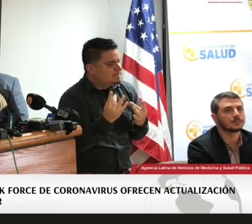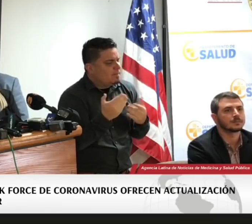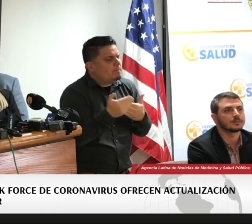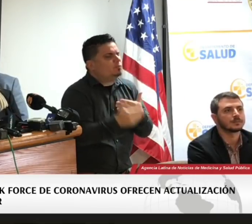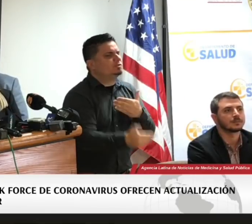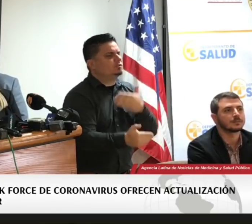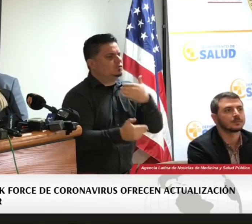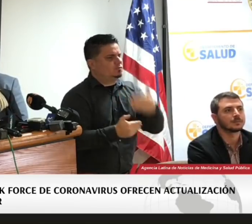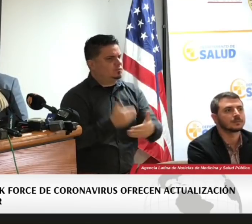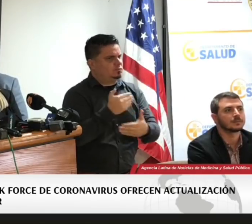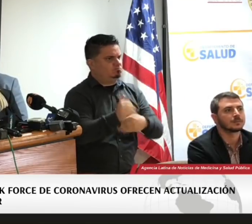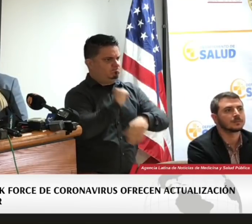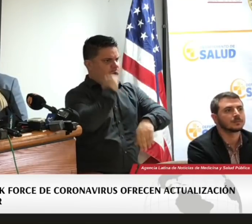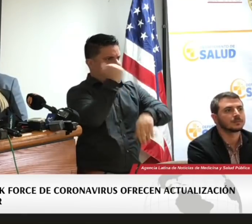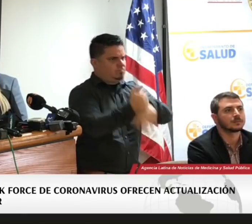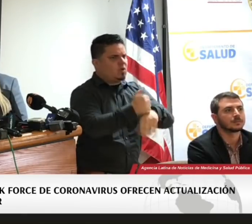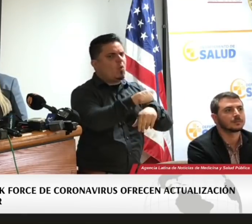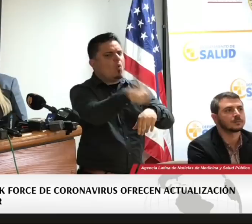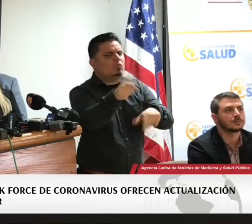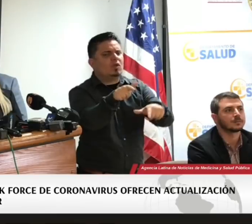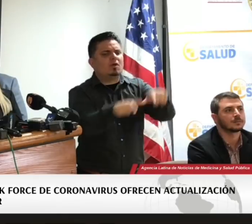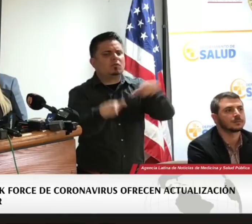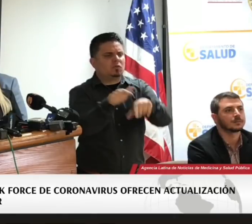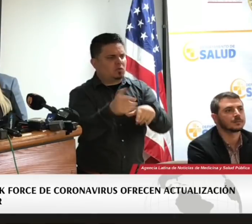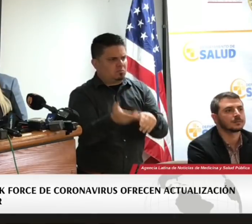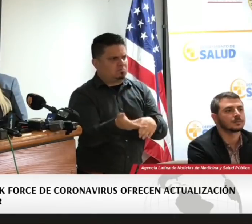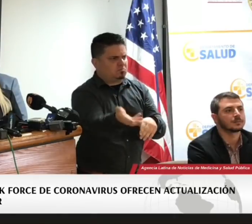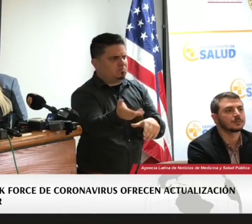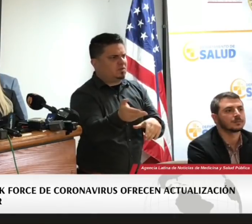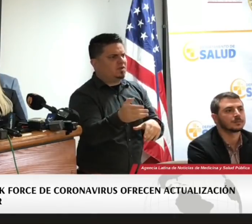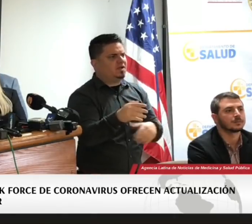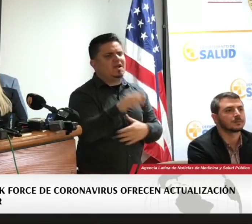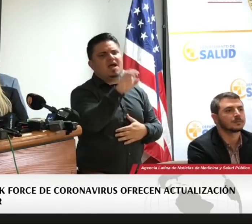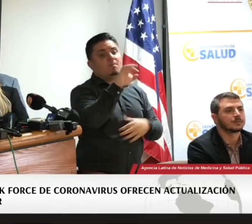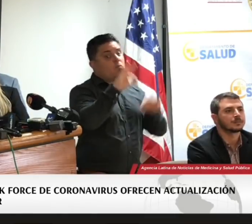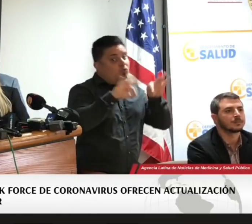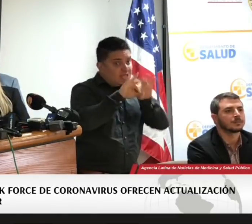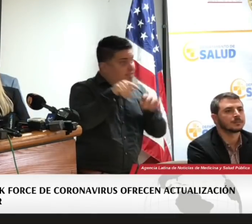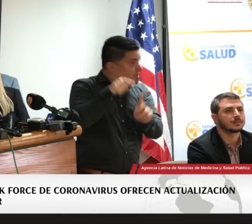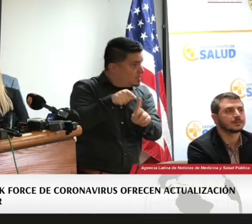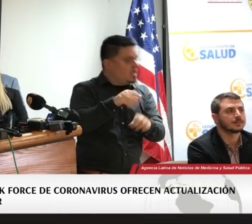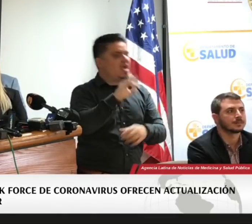sean certificados por CDC y FDA para que hagan las pruebas.